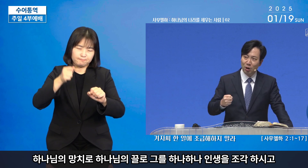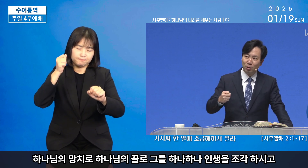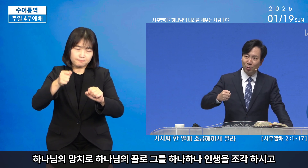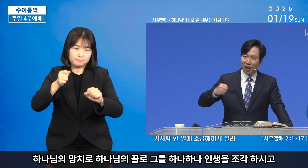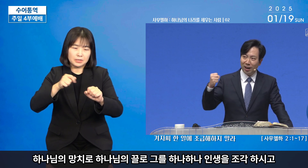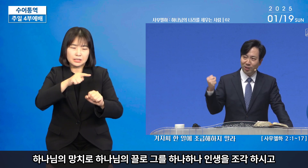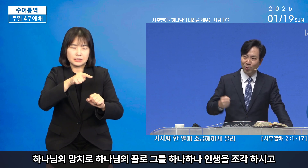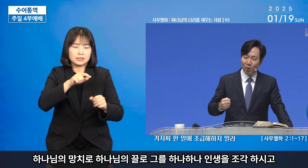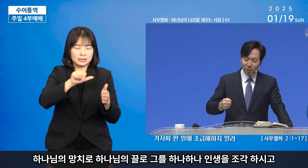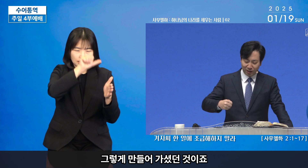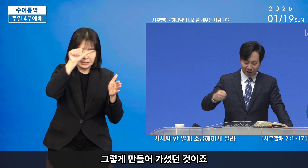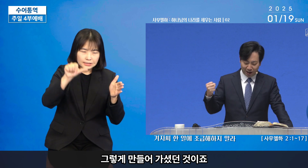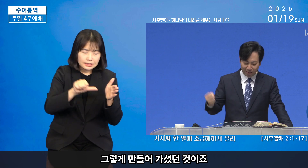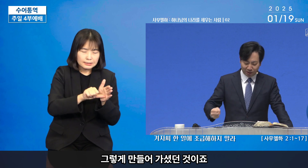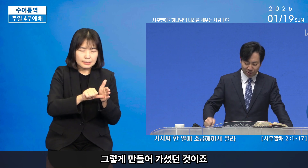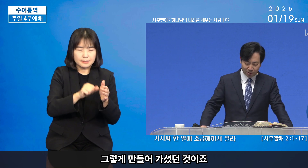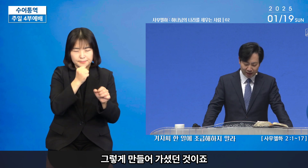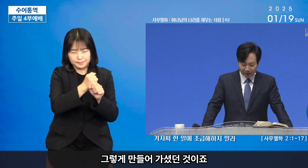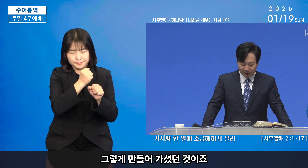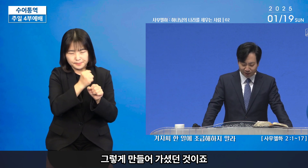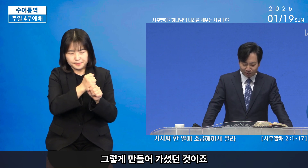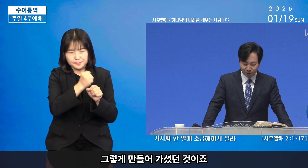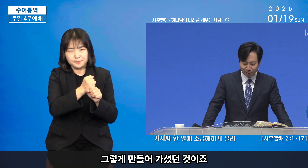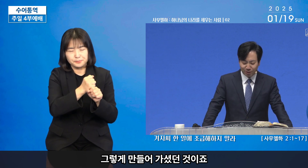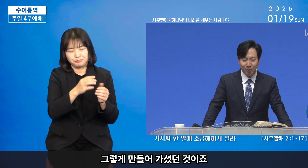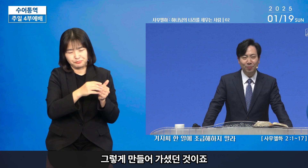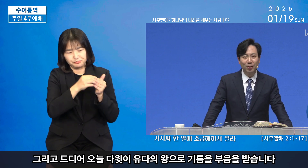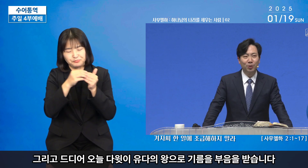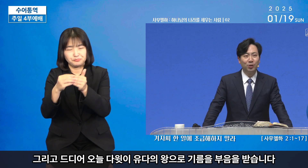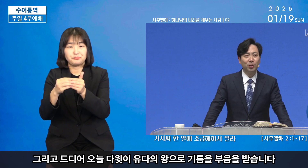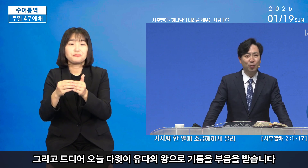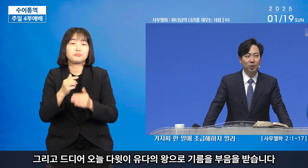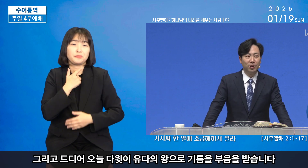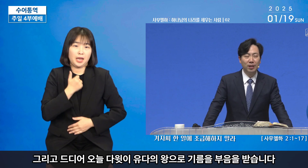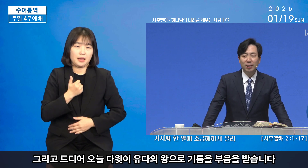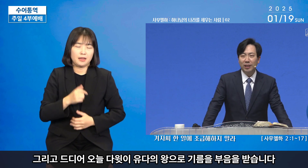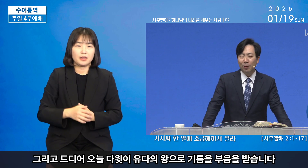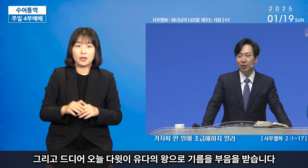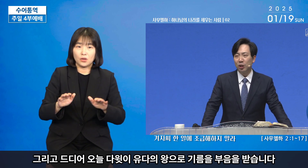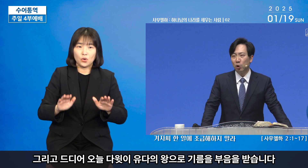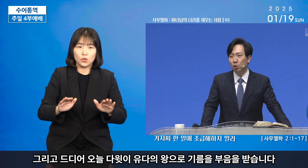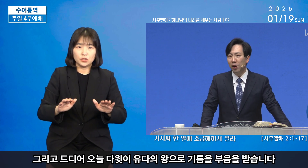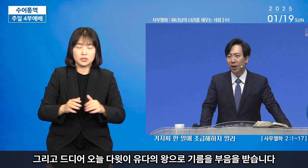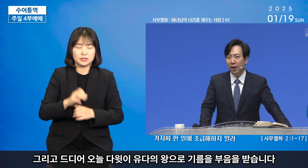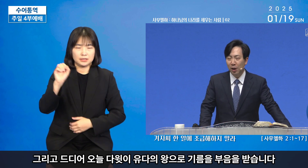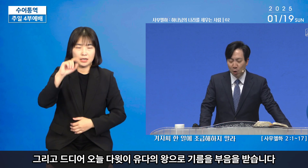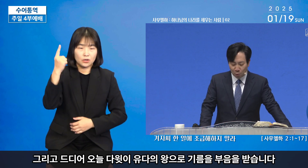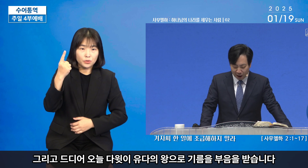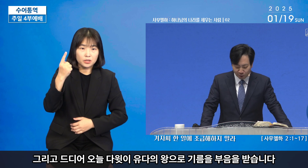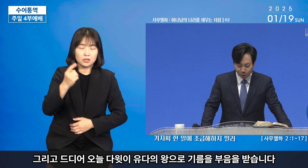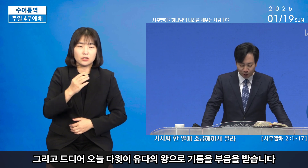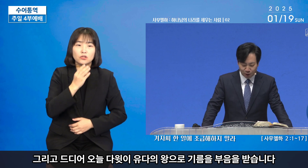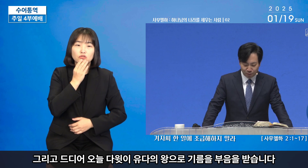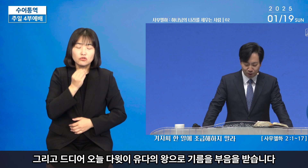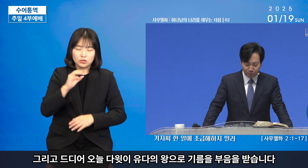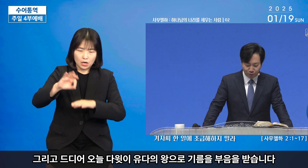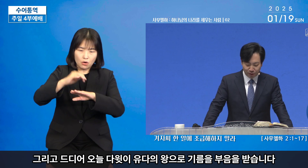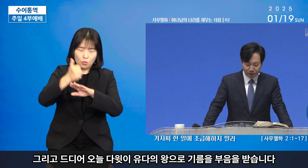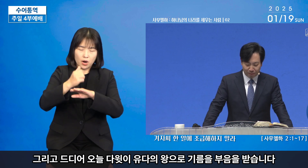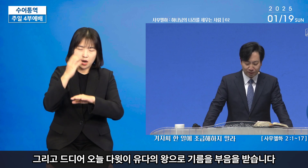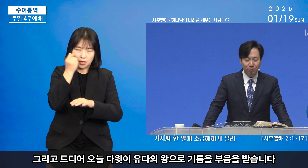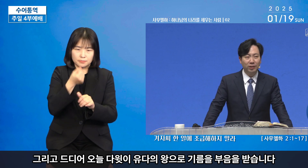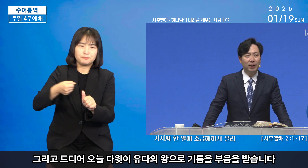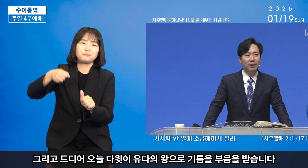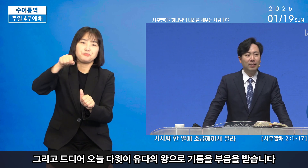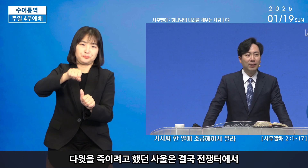인생을 조각하시고 그렇게 만들어 가졌던 것이죠. 그리고 드디어 오늘 다윗이 유다의 왕으로 기름을